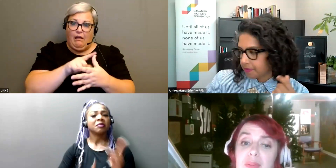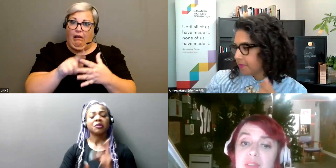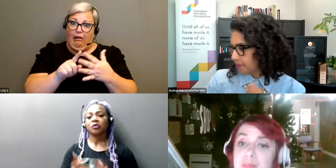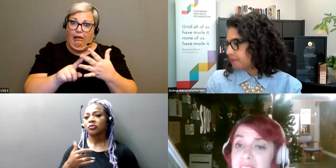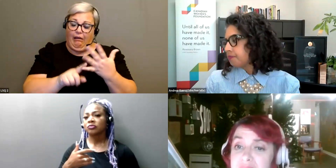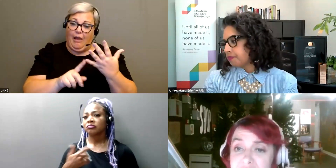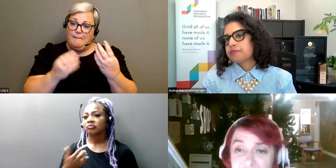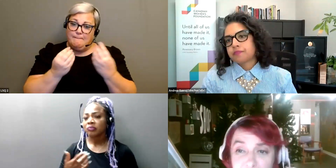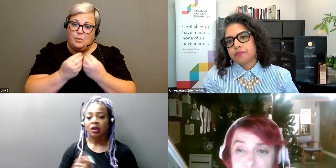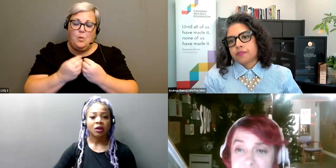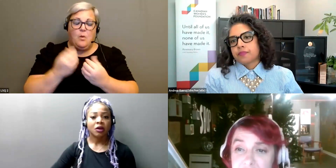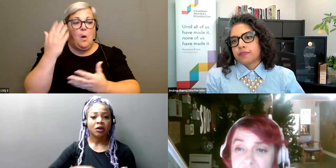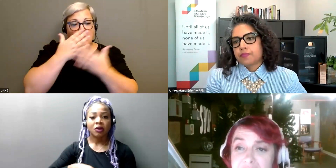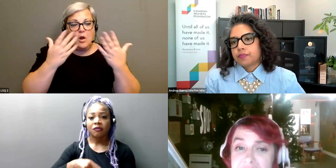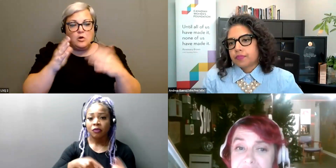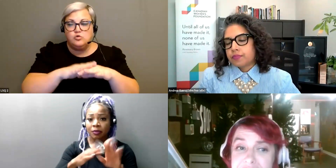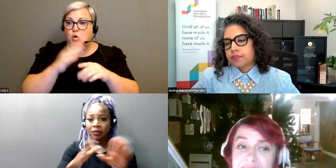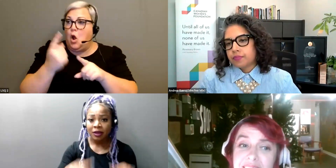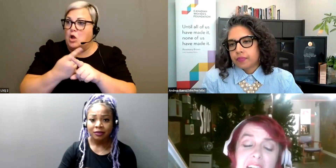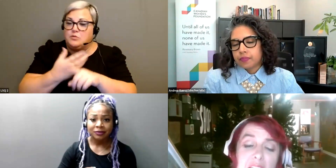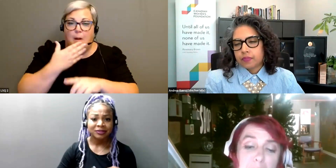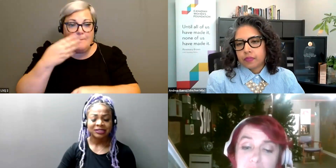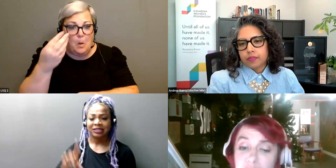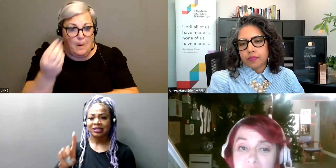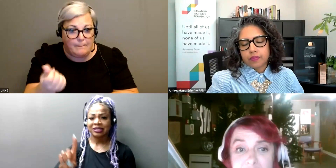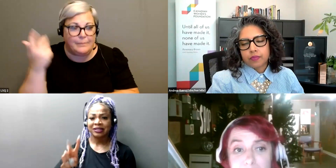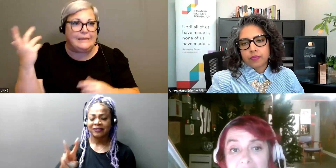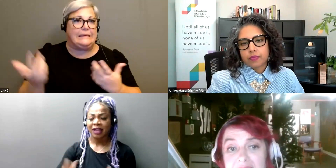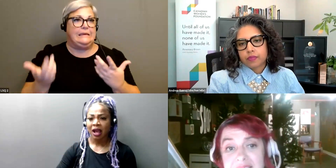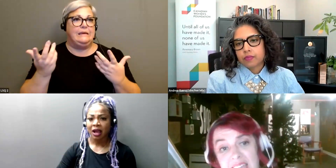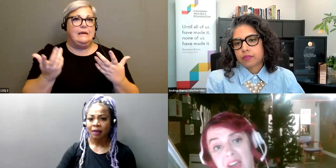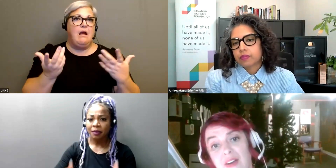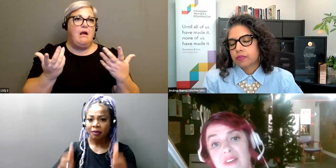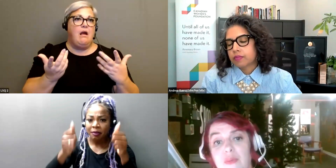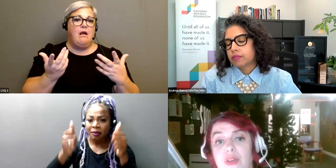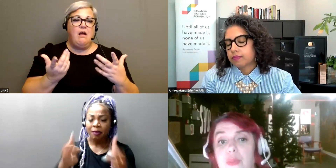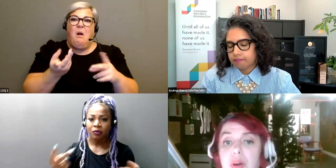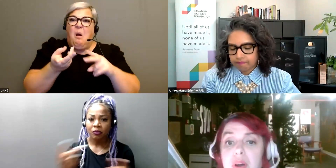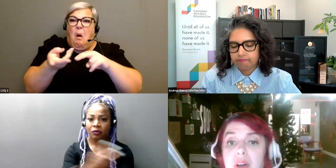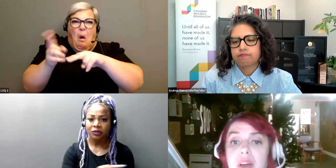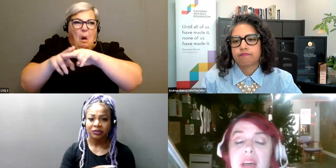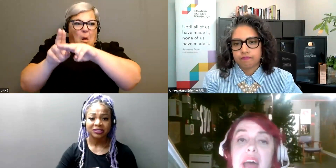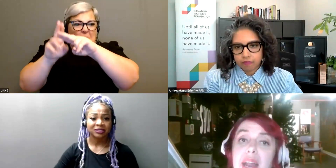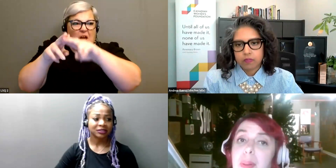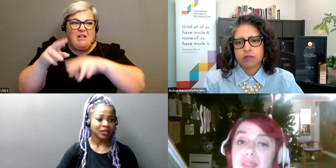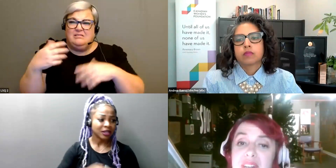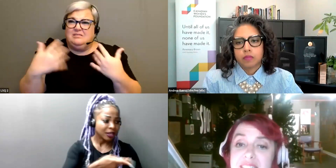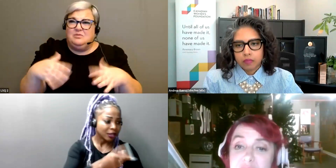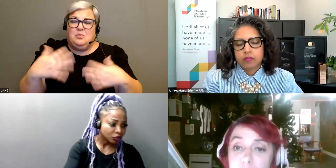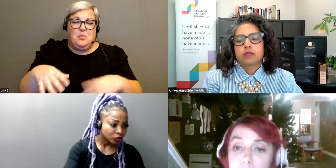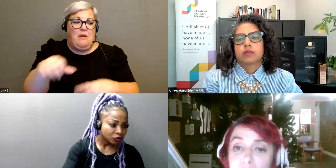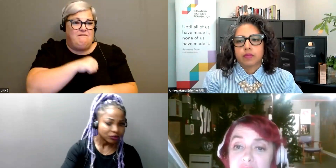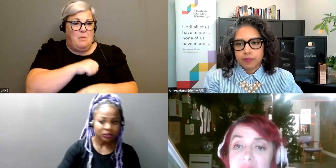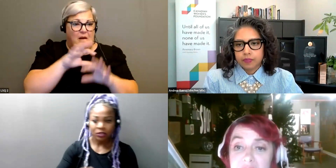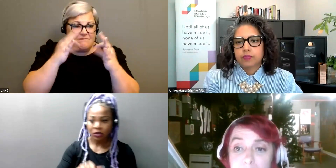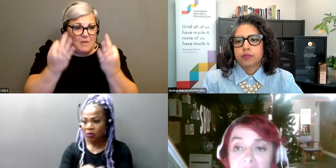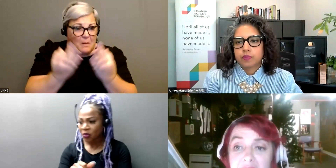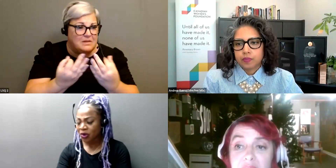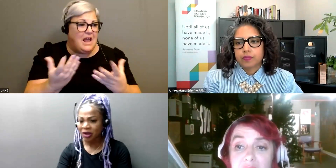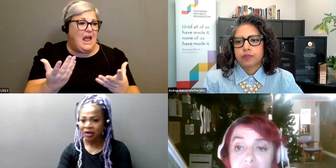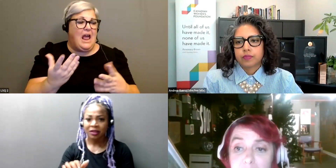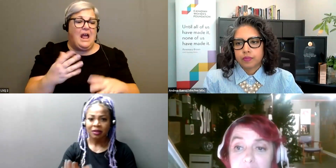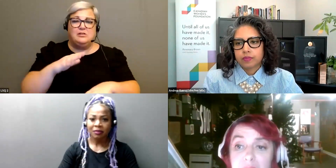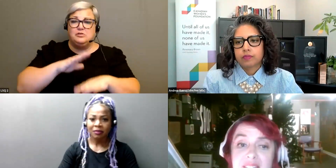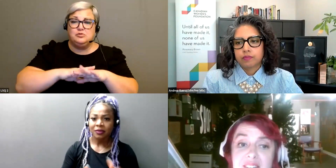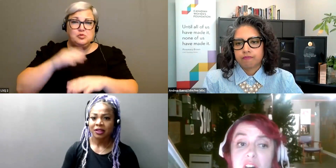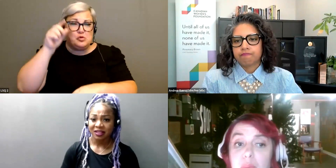On se préoccupe des logements abordables, de l'augmentation de la violence familiale et de la violence fondée sur